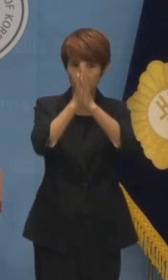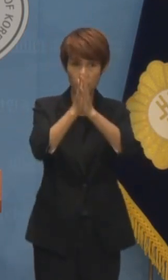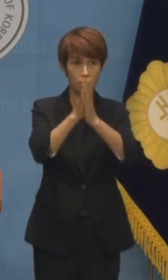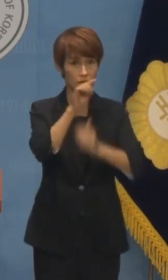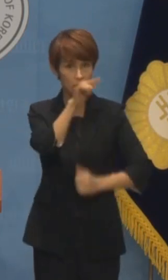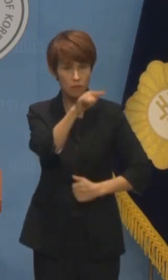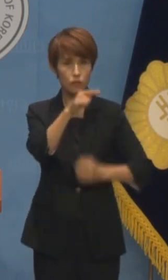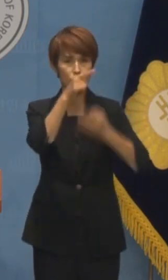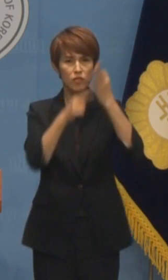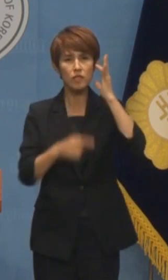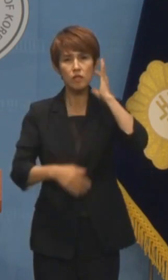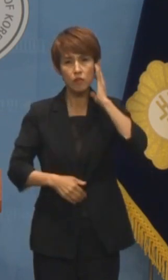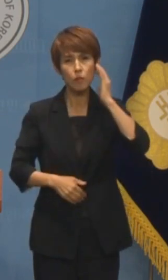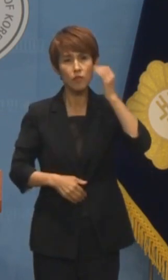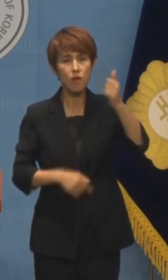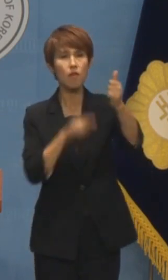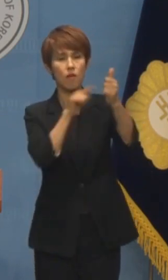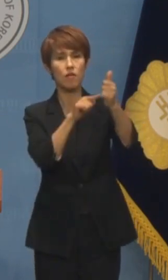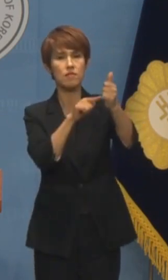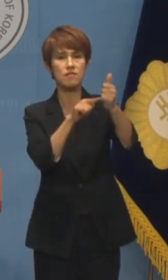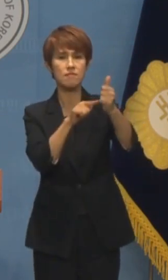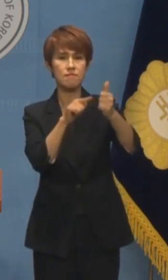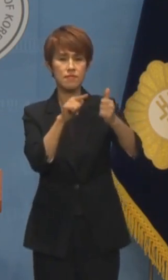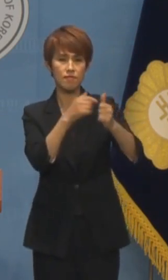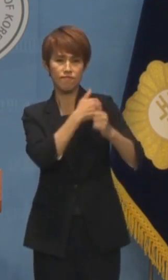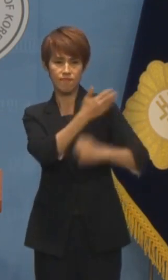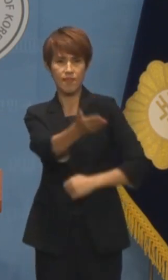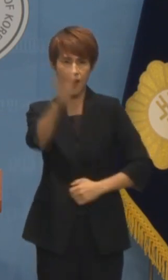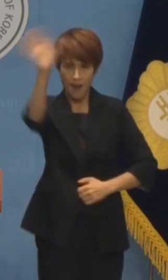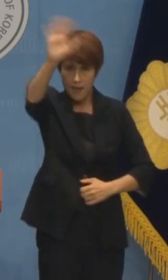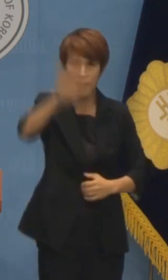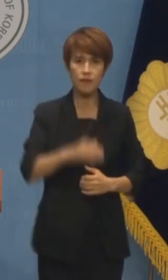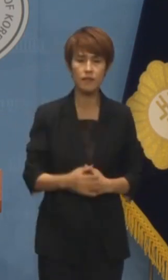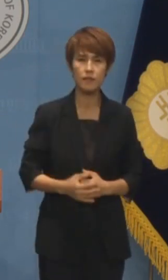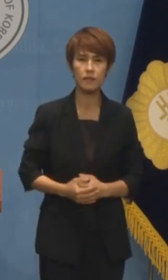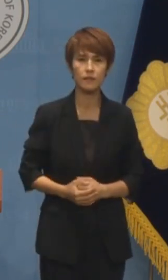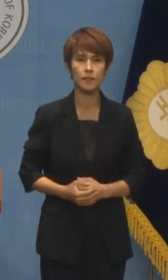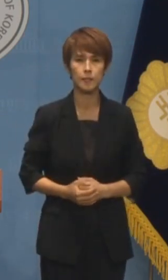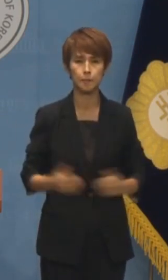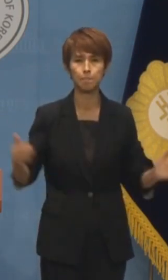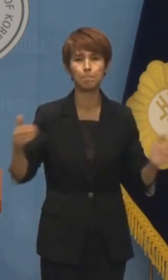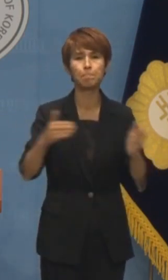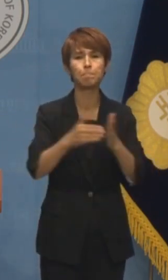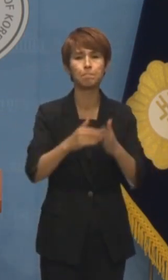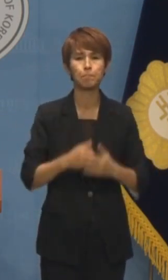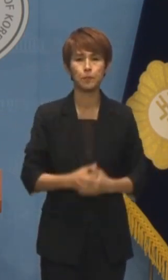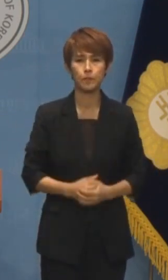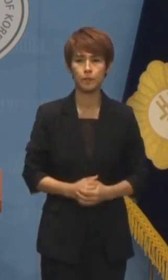선택한 윤석열 대통령을 가만두지 않겠습니다. 이상입니다.